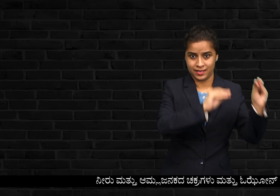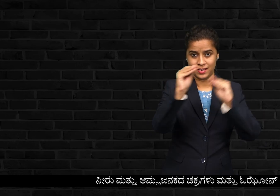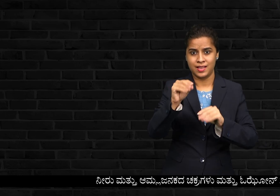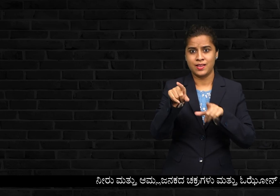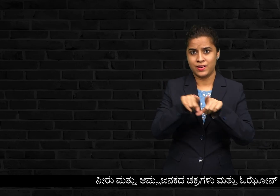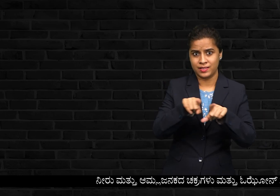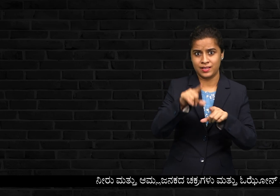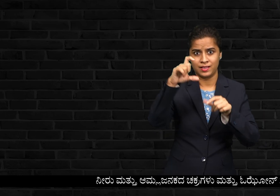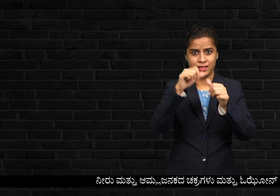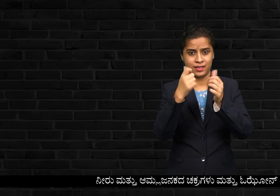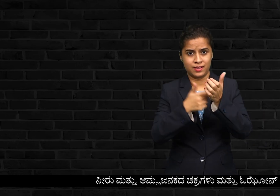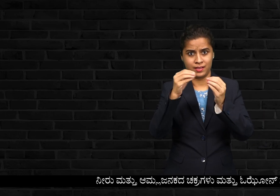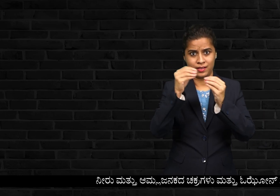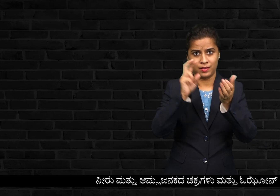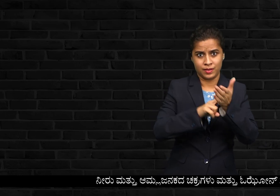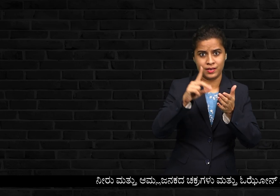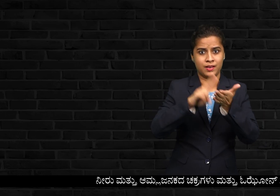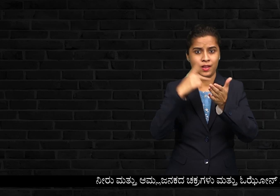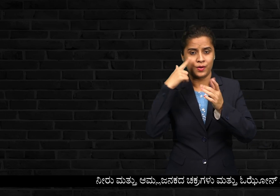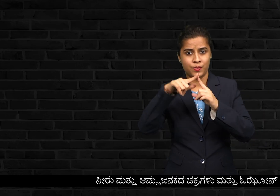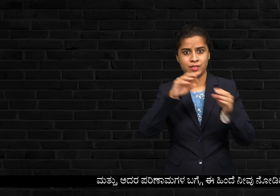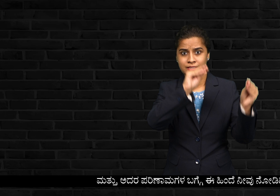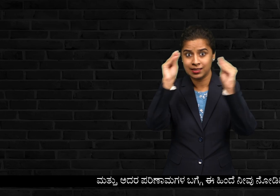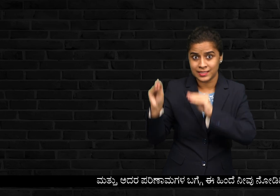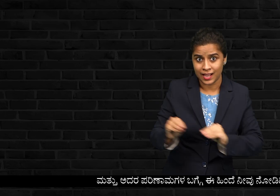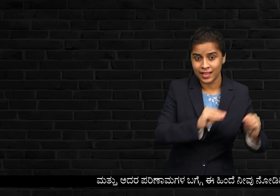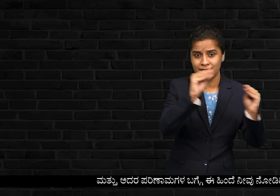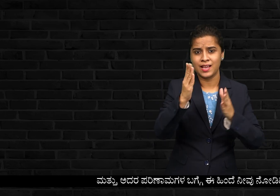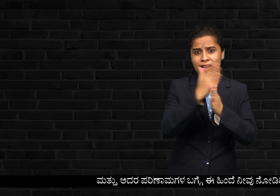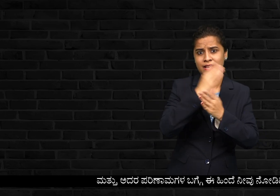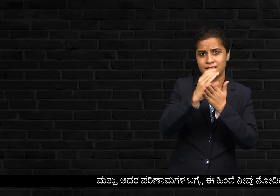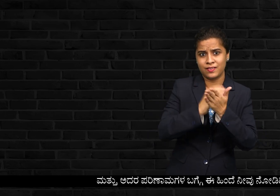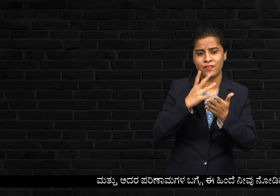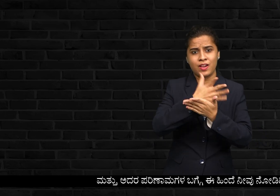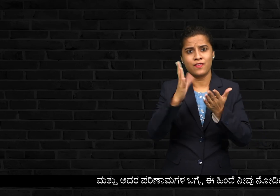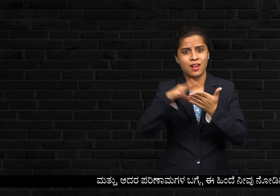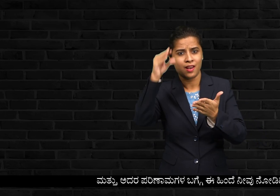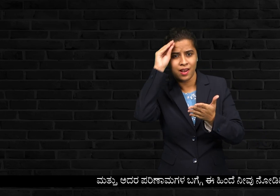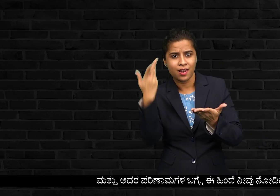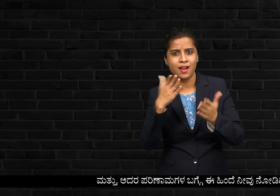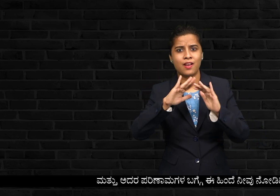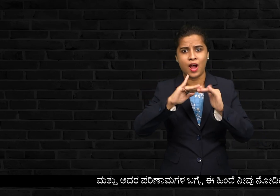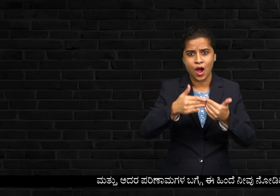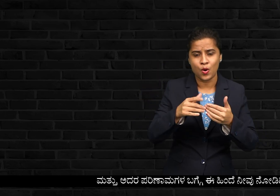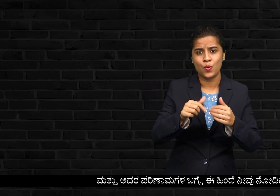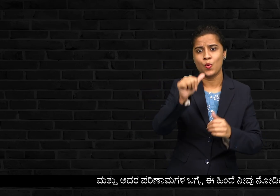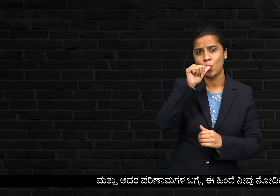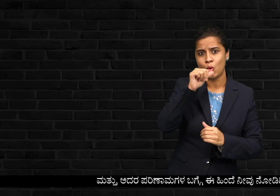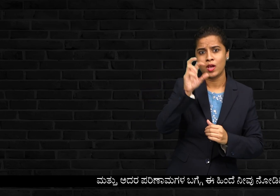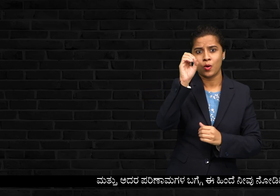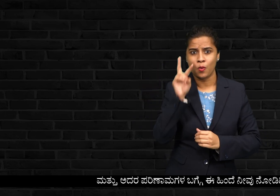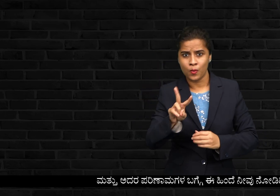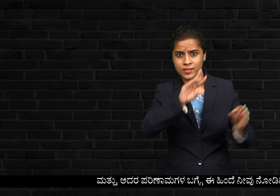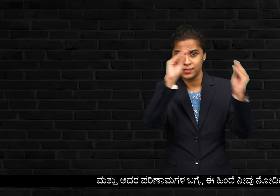ನೀರು ಮತ್ತು ಆಮ್ಲಜನಕದ ಚಕ್ರಗಳು ಮತ್ತು ಓಝೋನ್ ಸವಕಳಿ ಮತ್ತು ಅದರ ಪರಿಣಾಮಗಳ ಬಗ್ಗೆ ಈ ಹಿಂದೆ ನೀವು ನೋಡಿದ್ದೀರಿ.